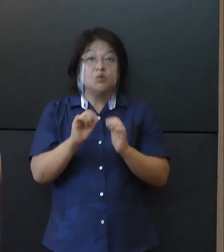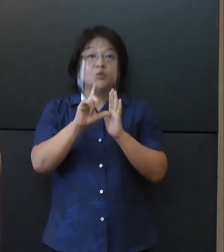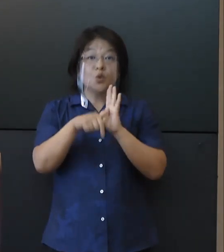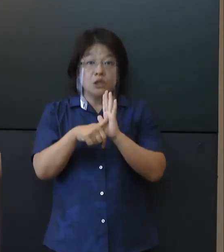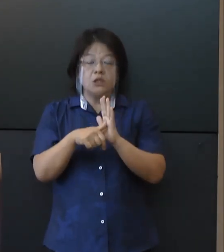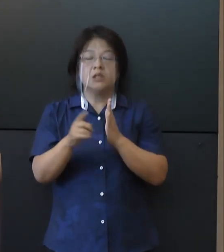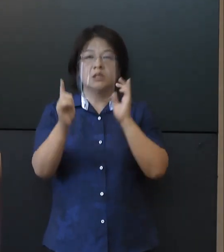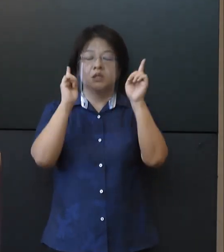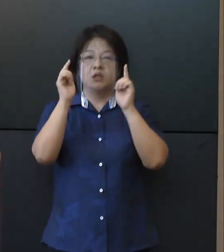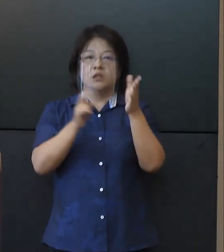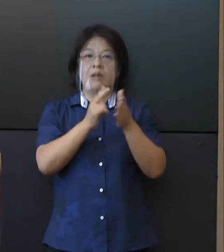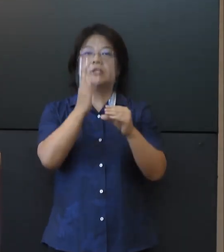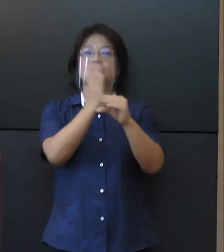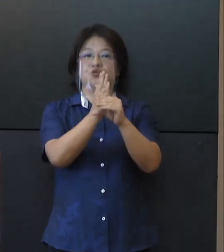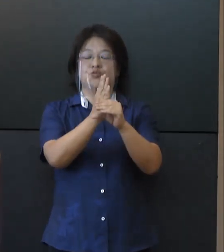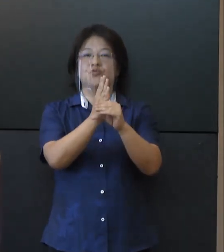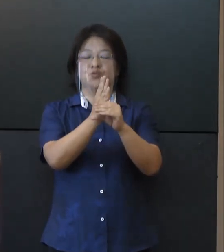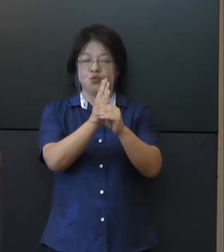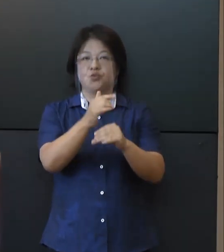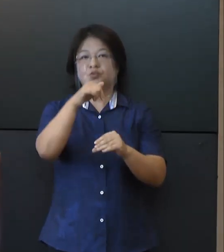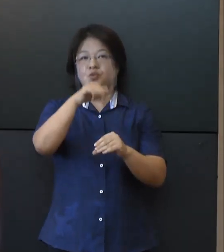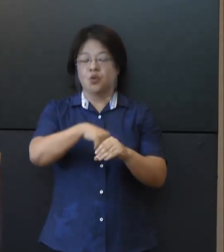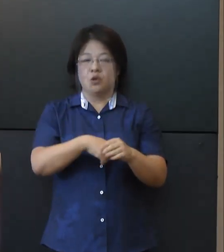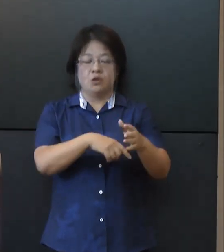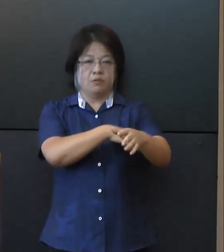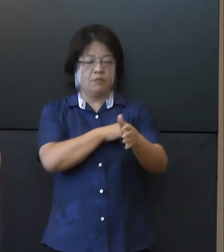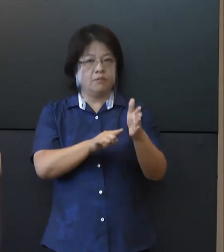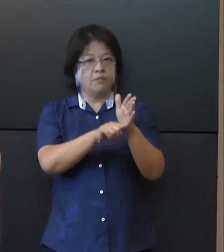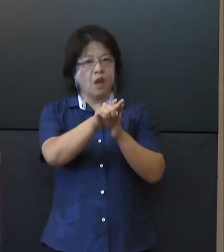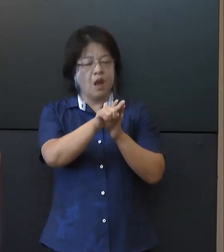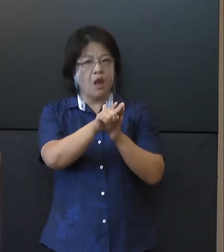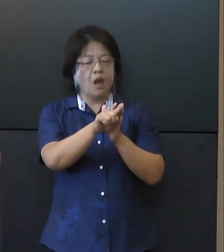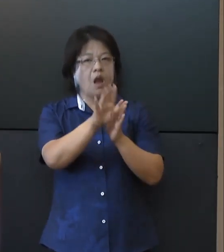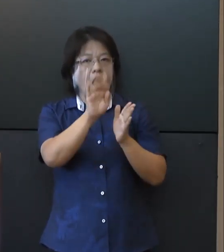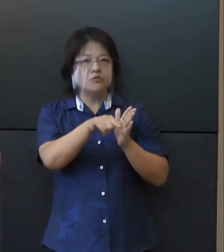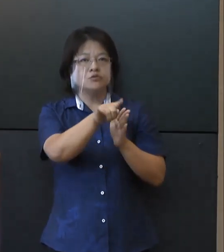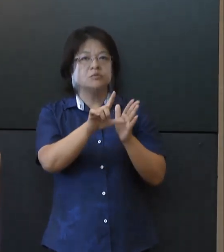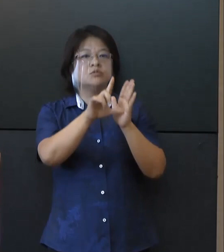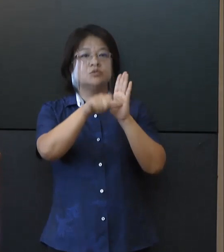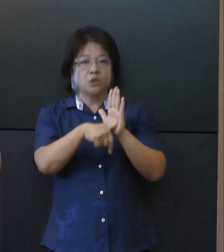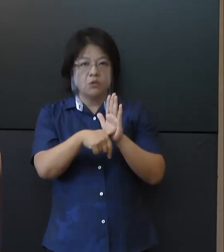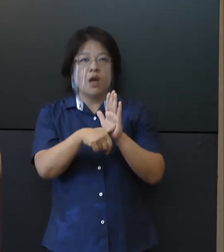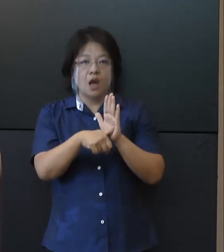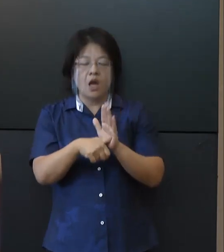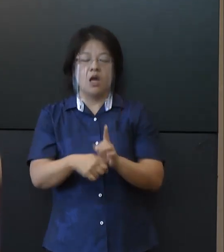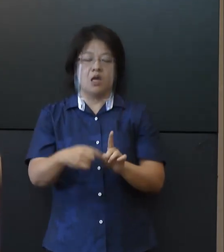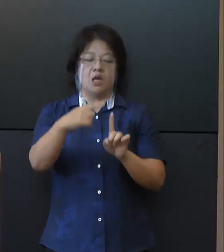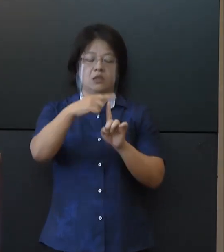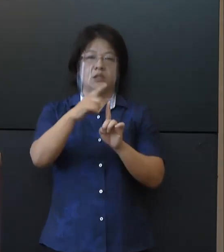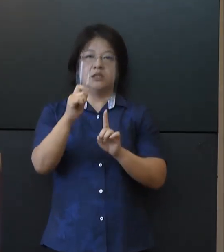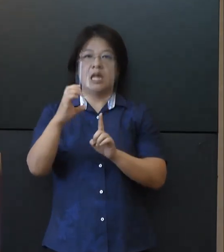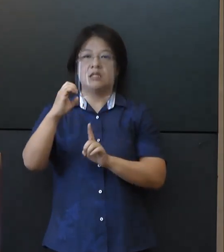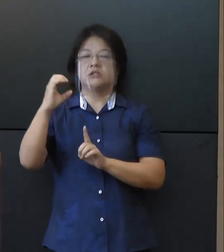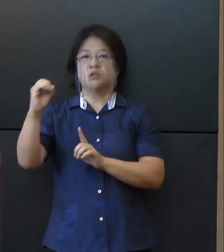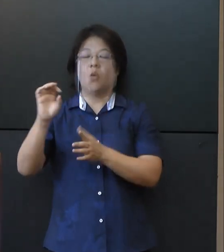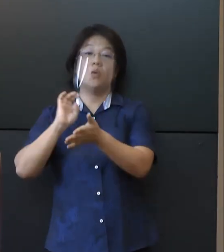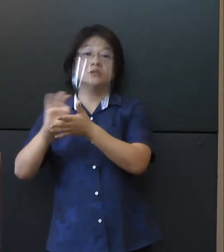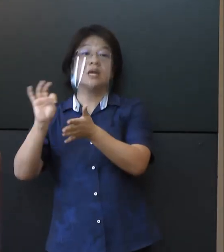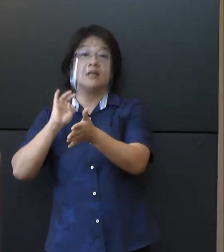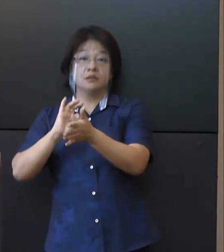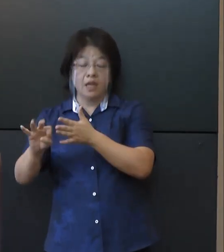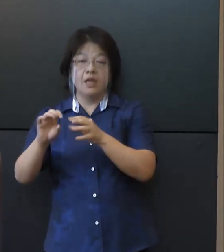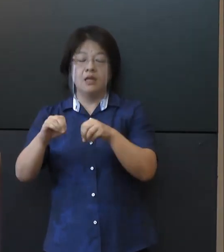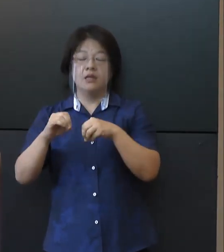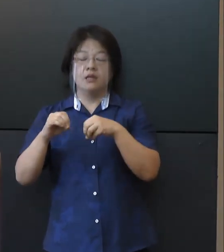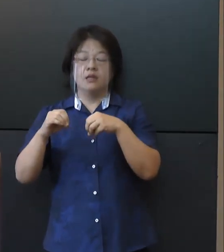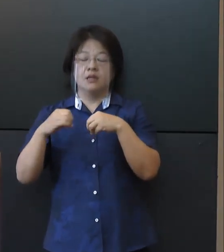中に検温などで発熱などがあった場合には、他校を活用した感染拡大防止対